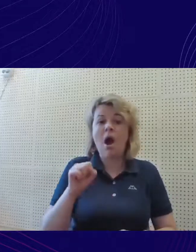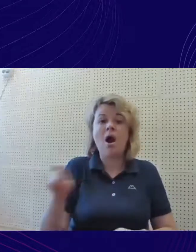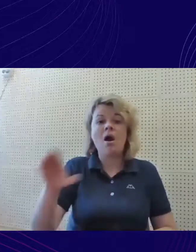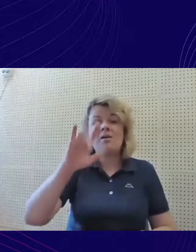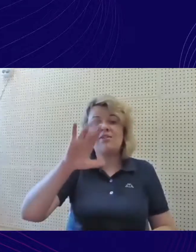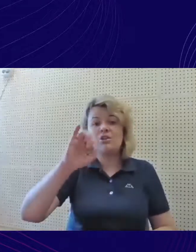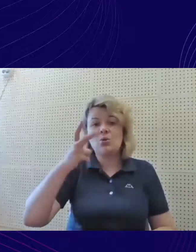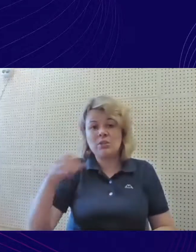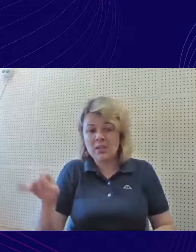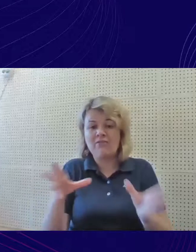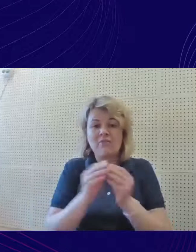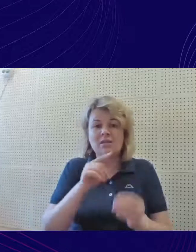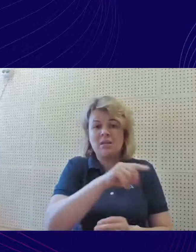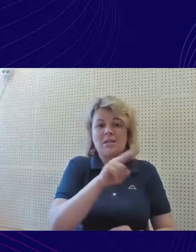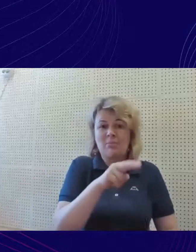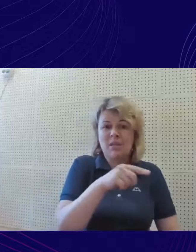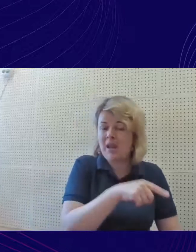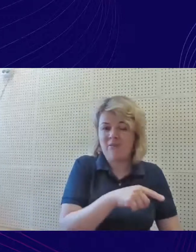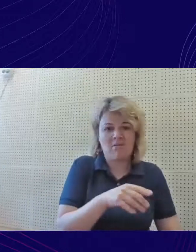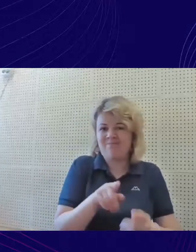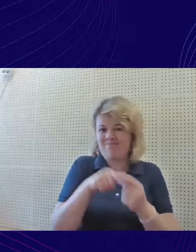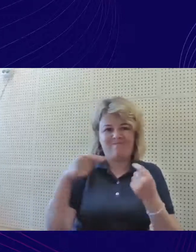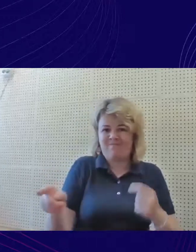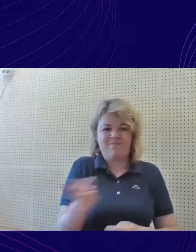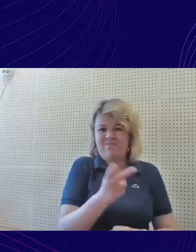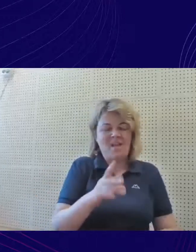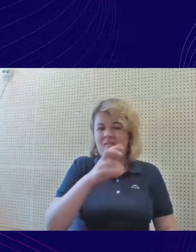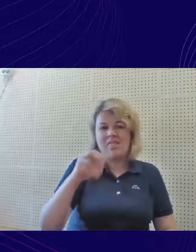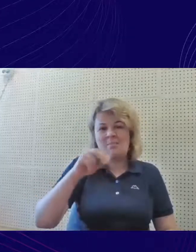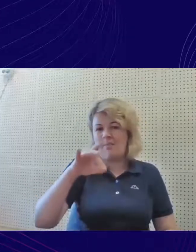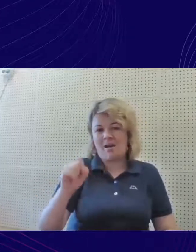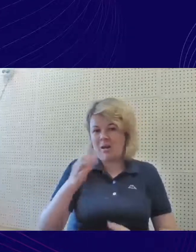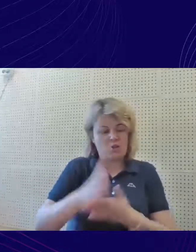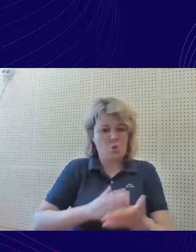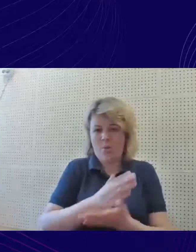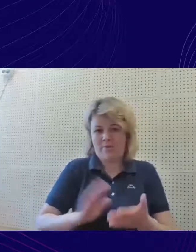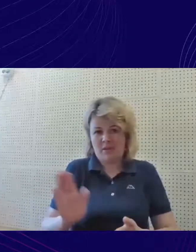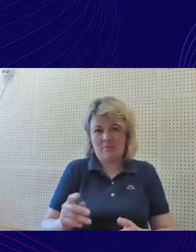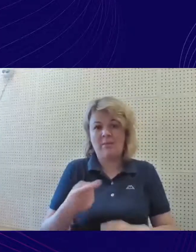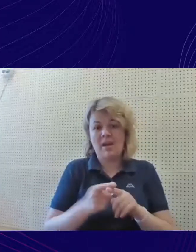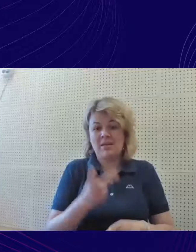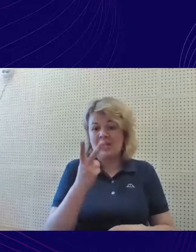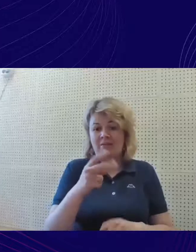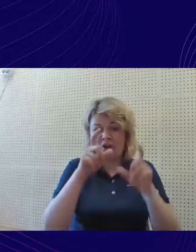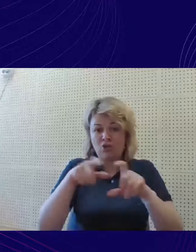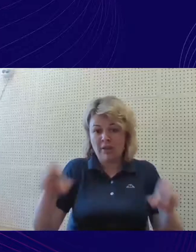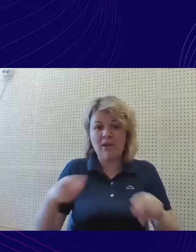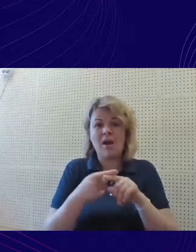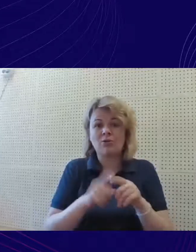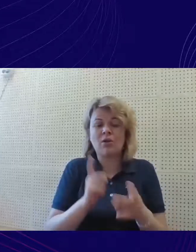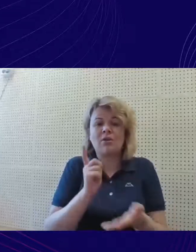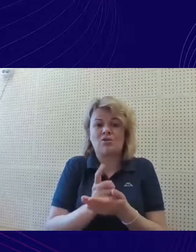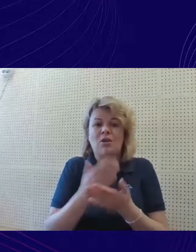не пара совсем. Вот это два человека, которые рядом, которые любят друг друга по